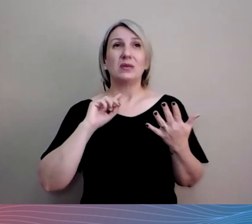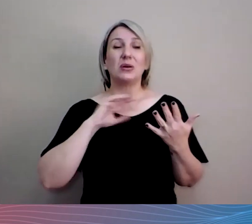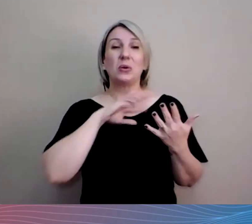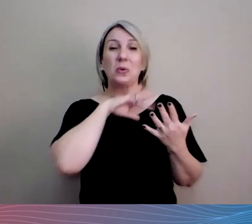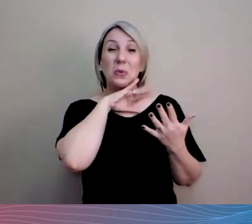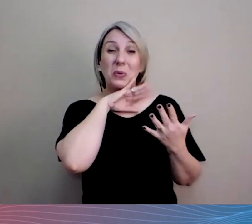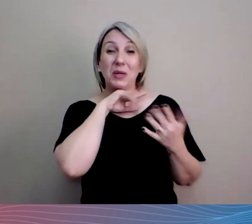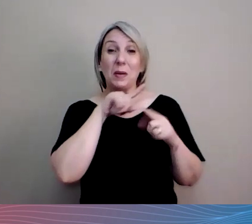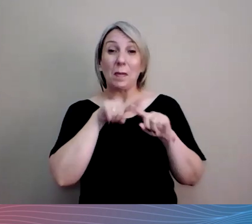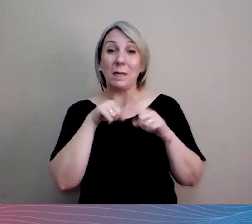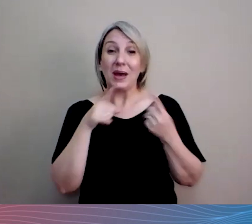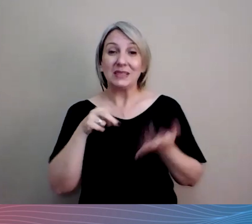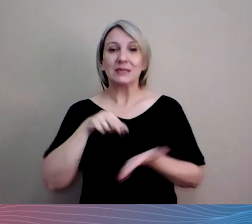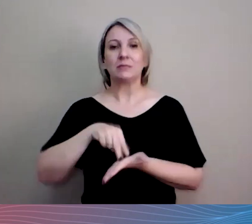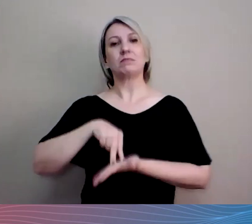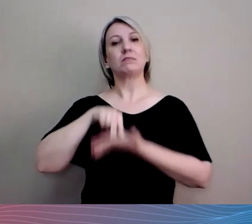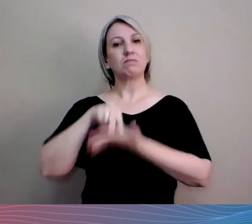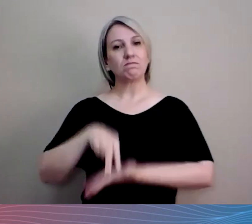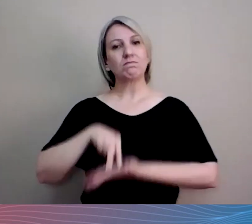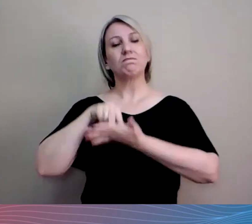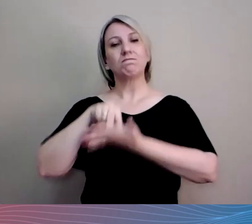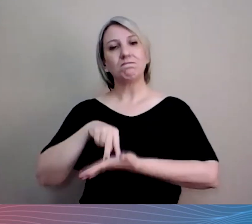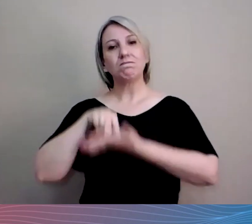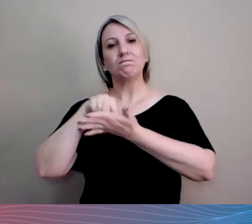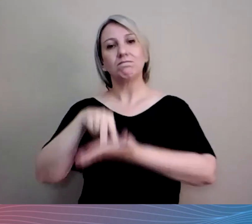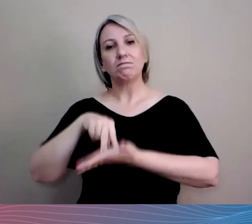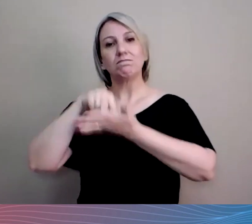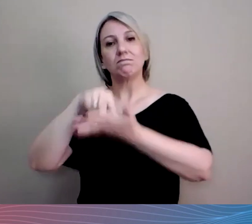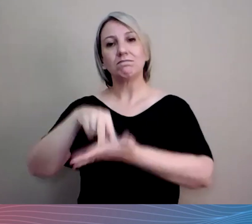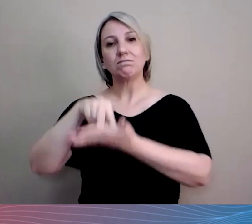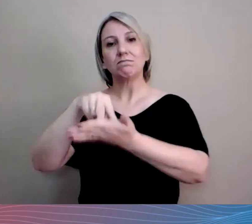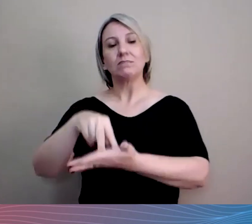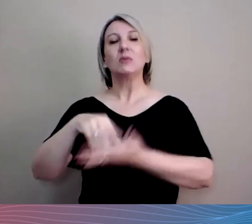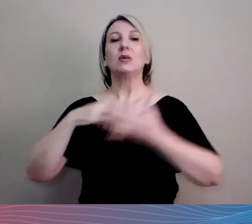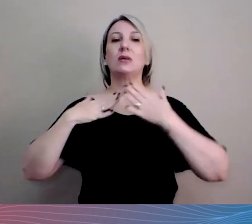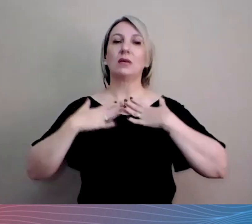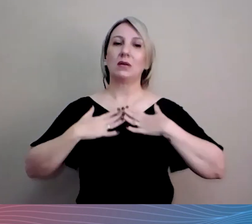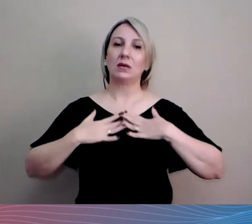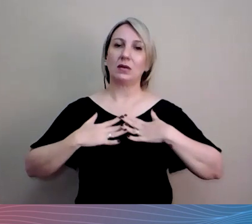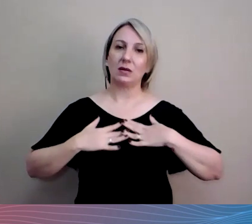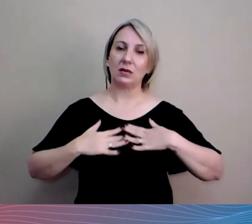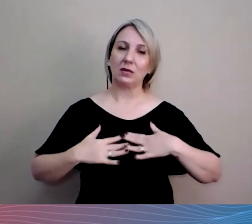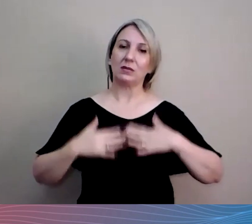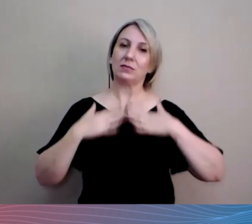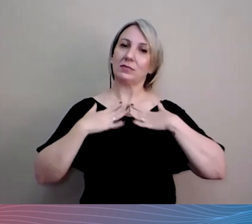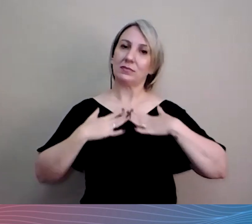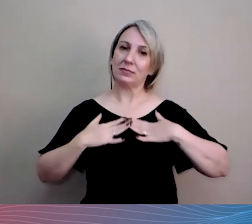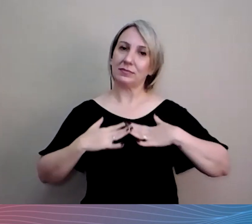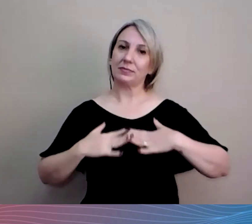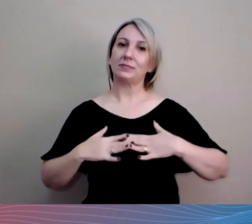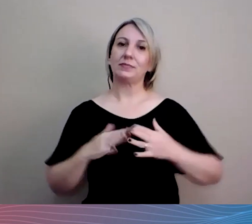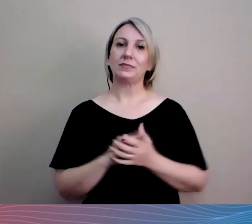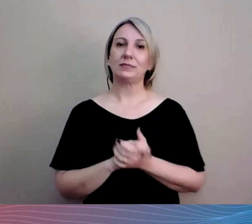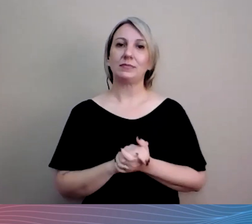serenidade. Tá bom? Eu vou ler de novo, tá? A longanimidade em grego